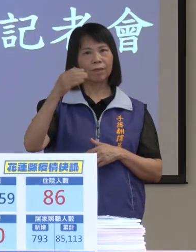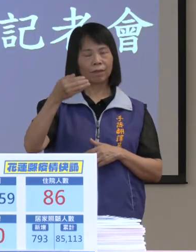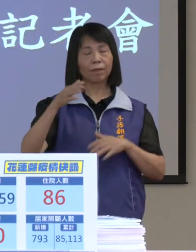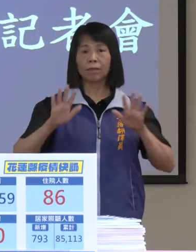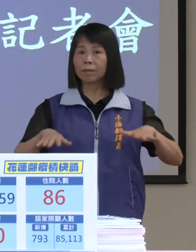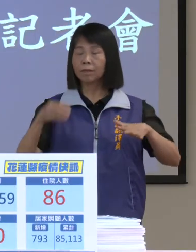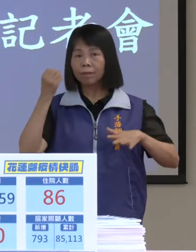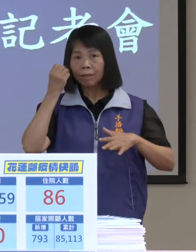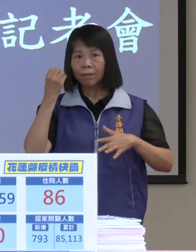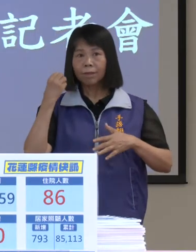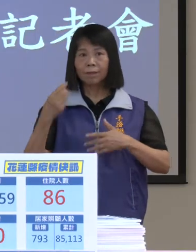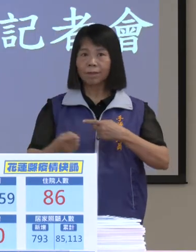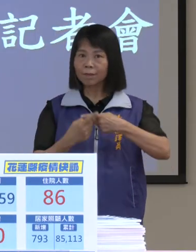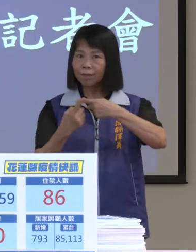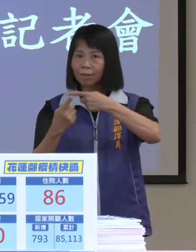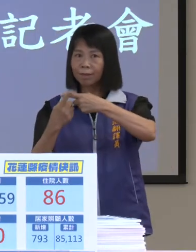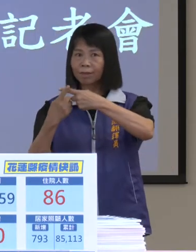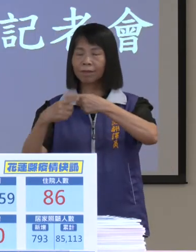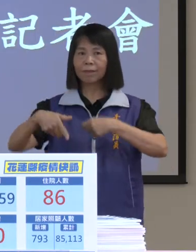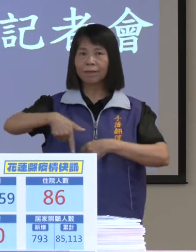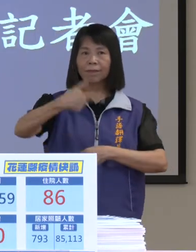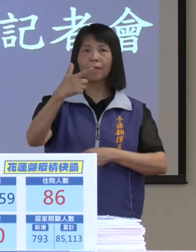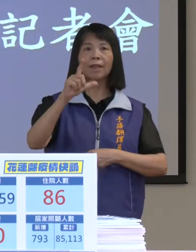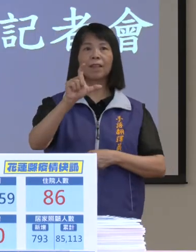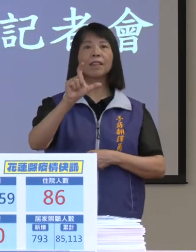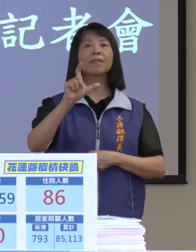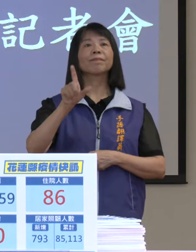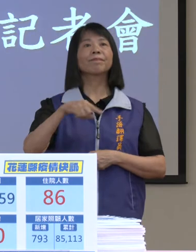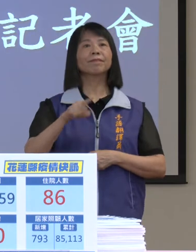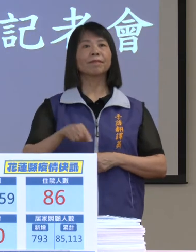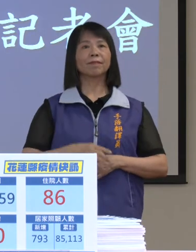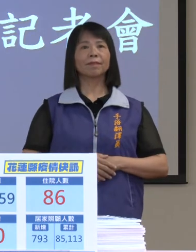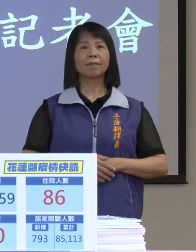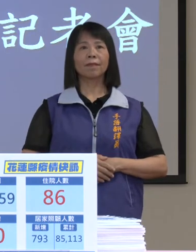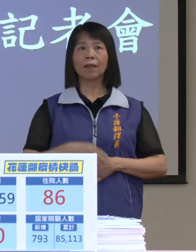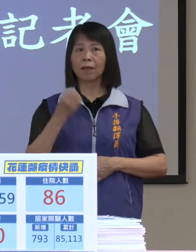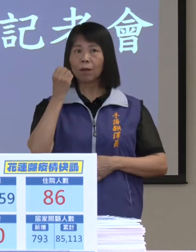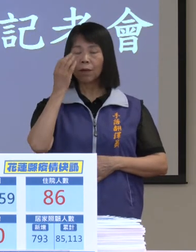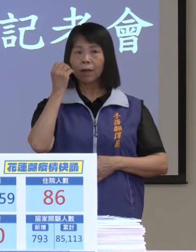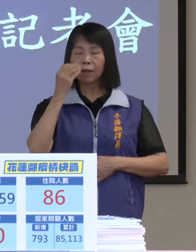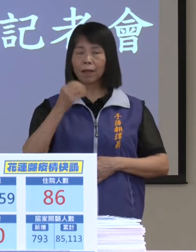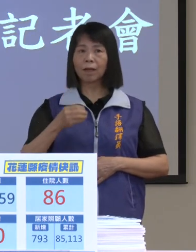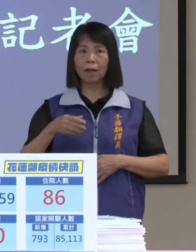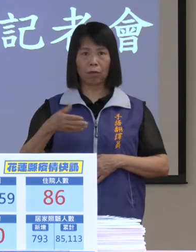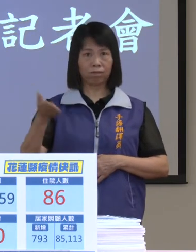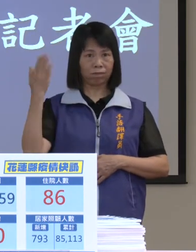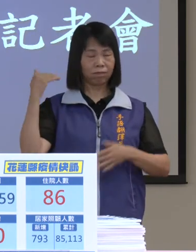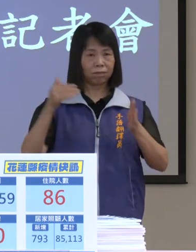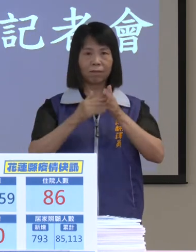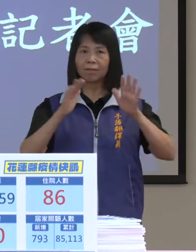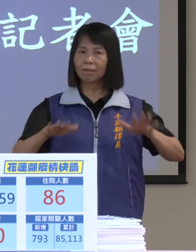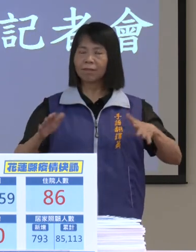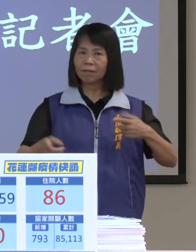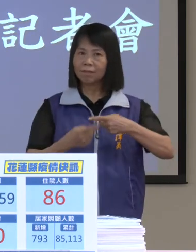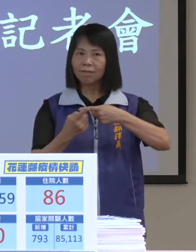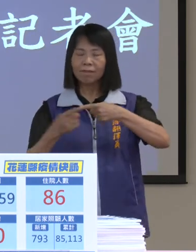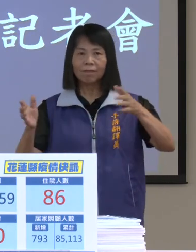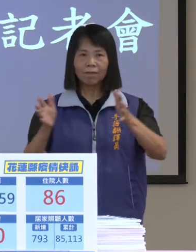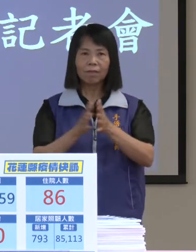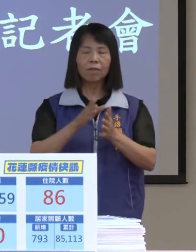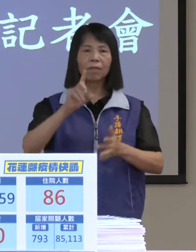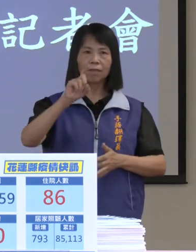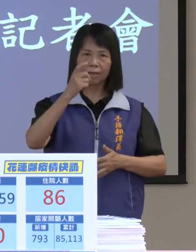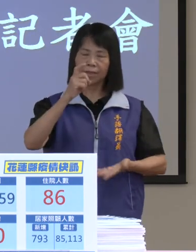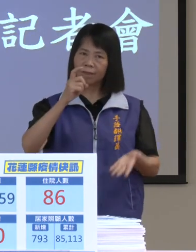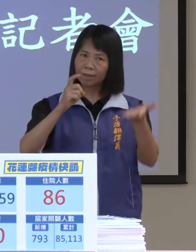莲那确诊的个案数是660人，而我们花莲的累计的病例数也超过